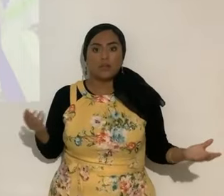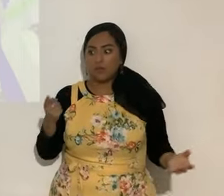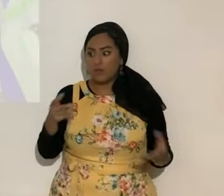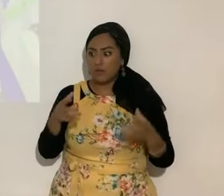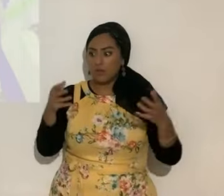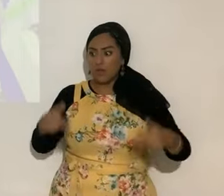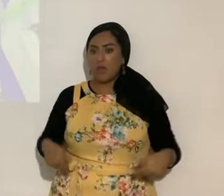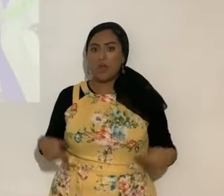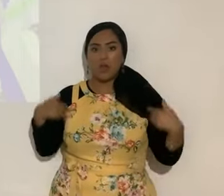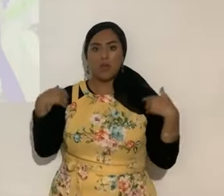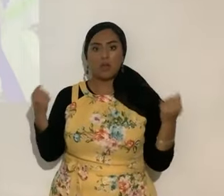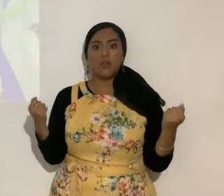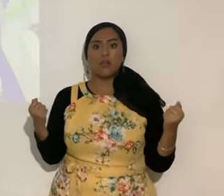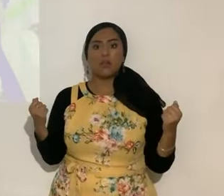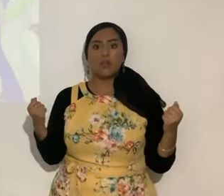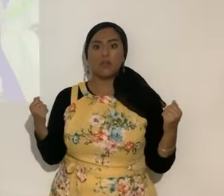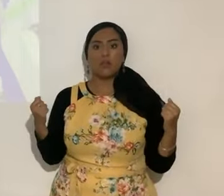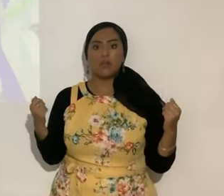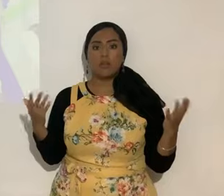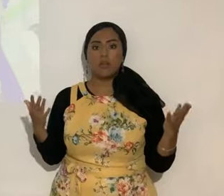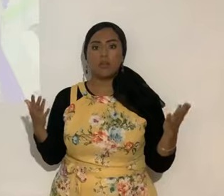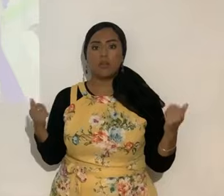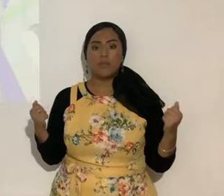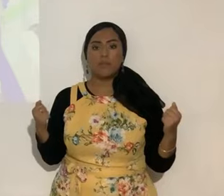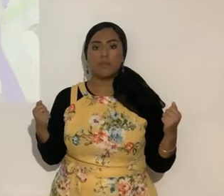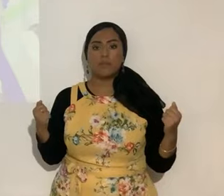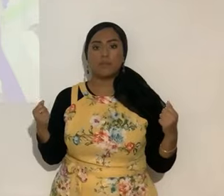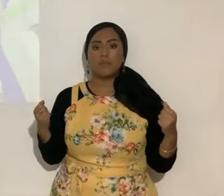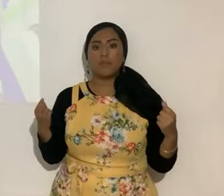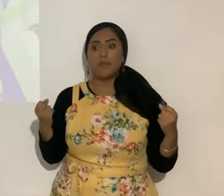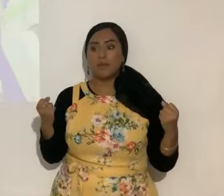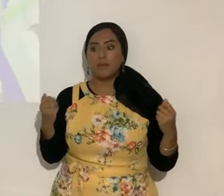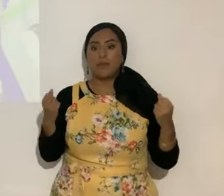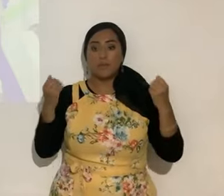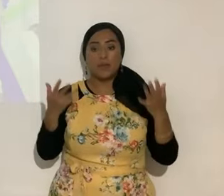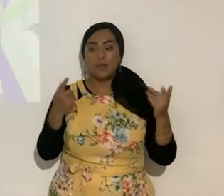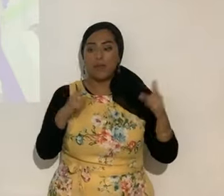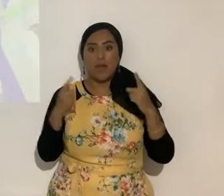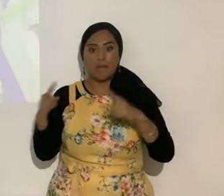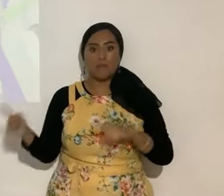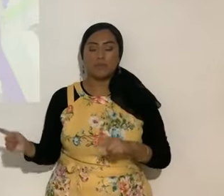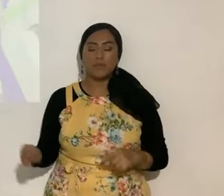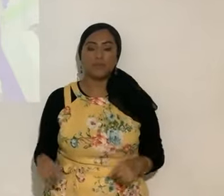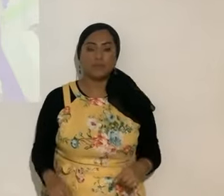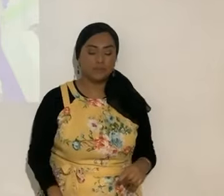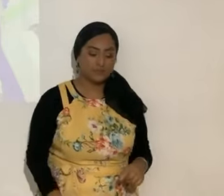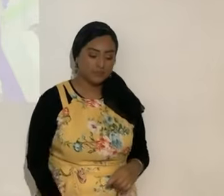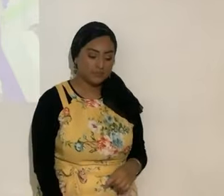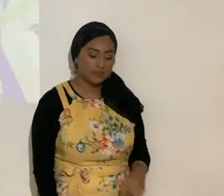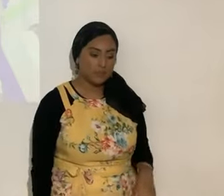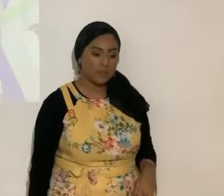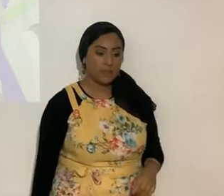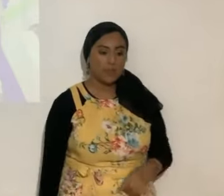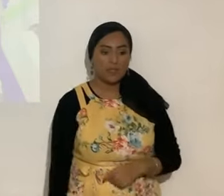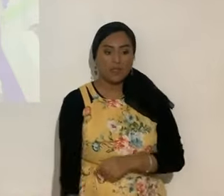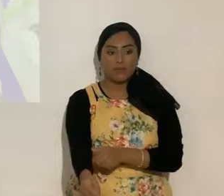tan sano, bueno, mil, mil factores en medicina pueden ocurrir, pero no quiero platicar ahorita de eso,